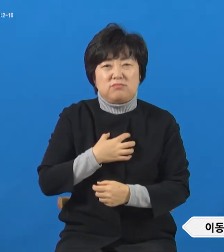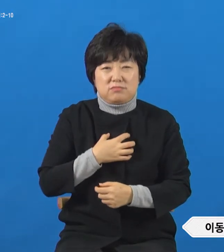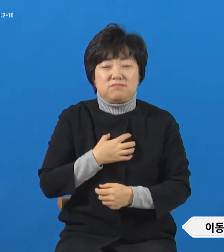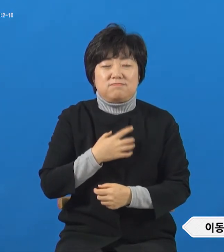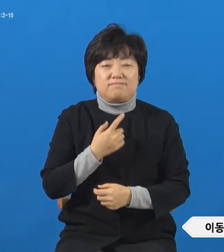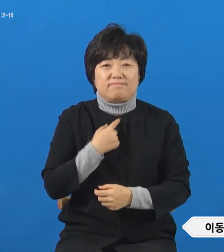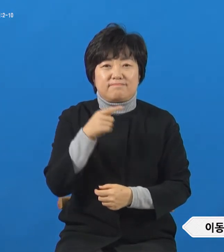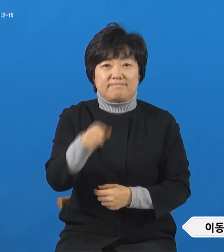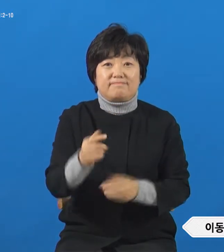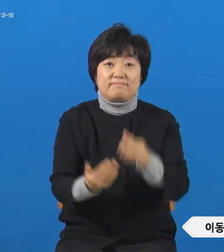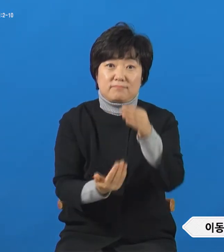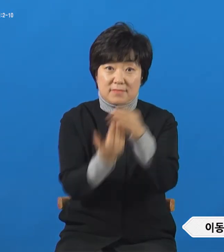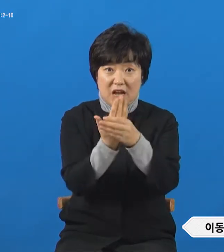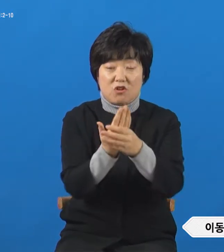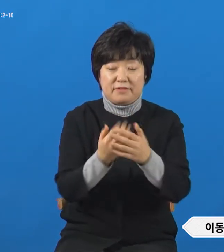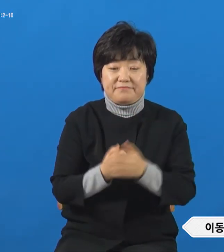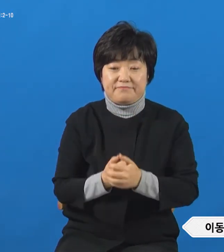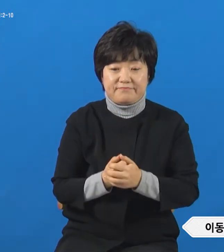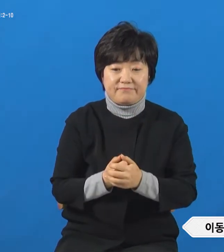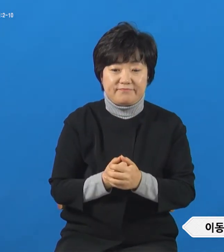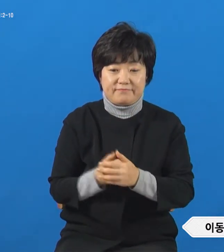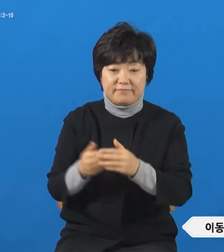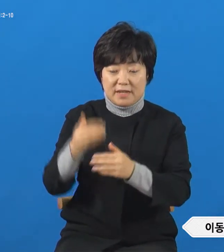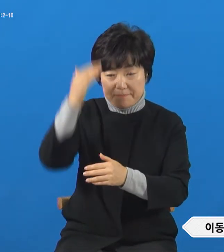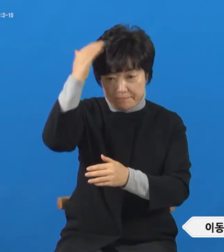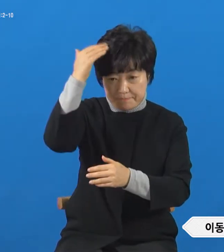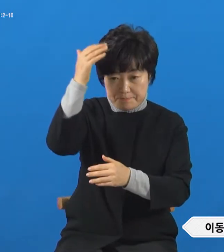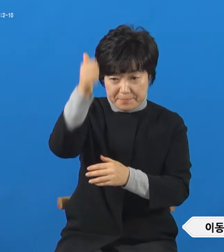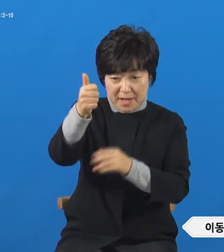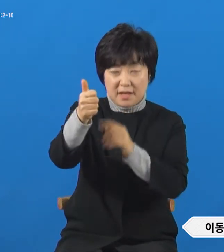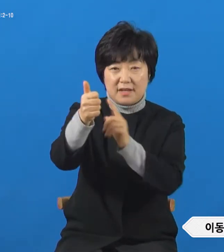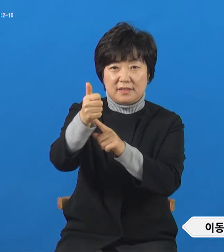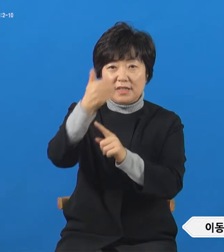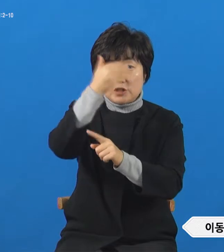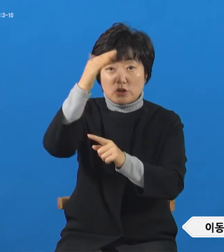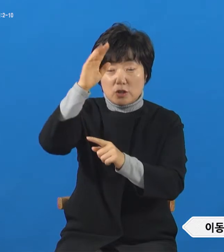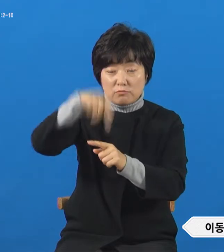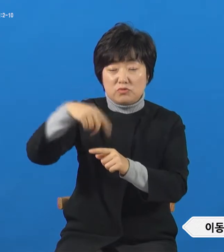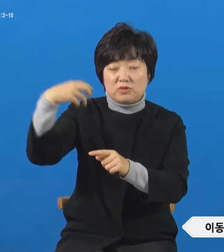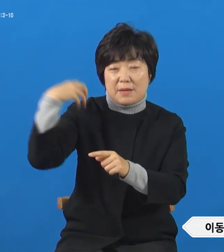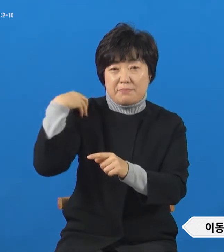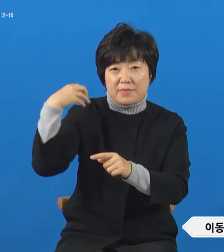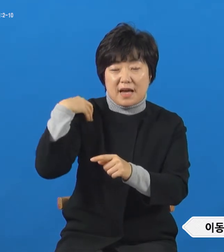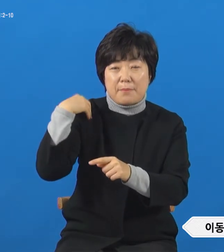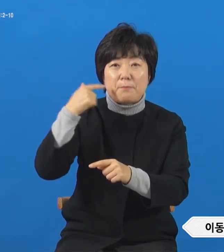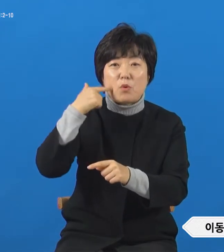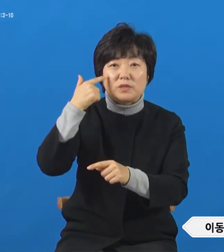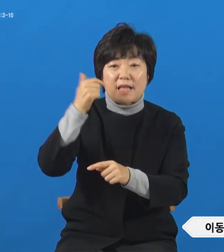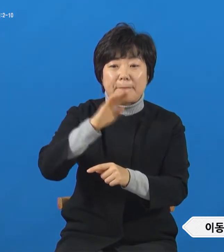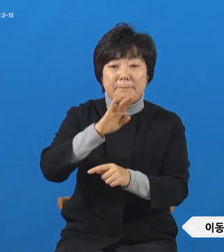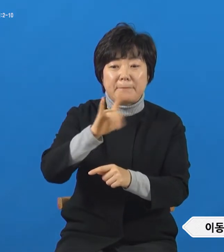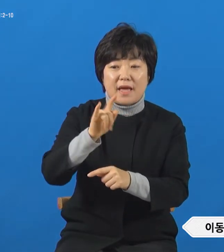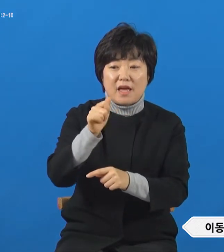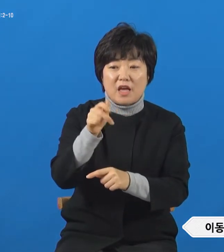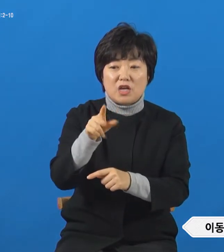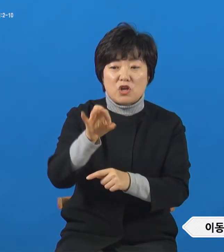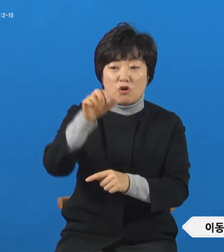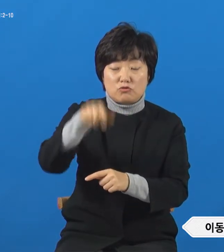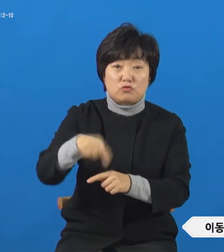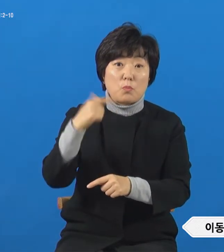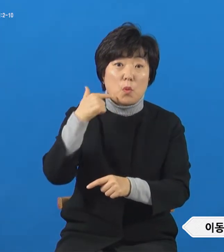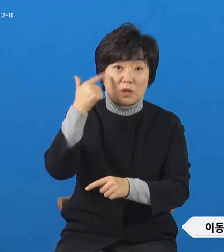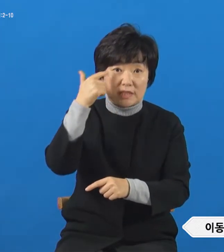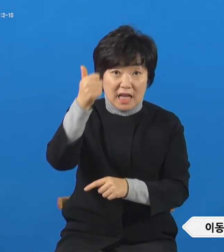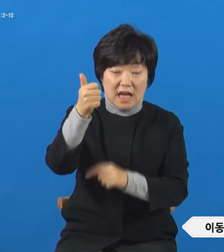결국 이 사건은 인솔자인 청년부 담당 목사였던 배형규 목사와 또 한 명의 팀